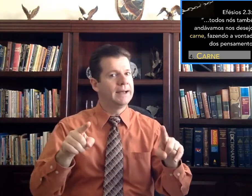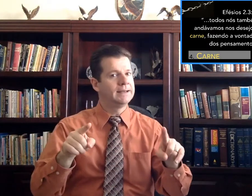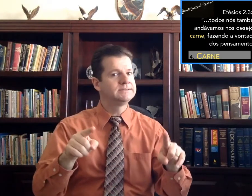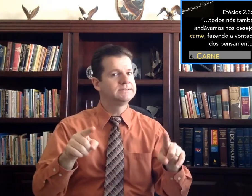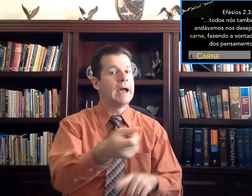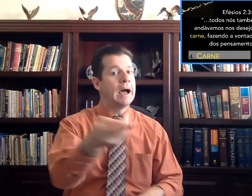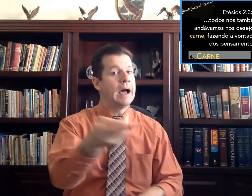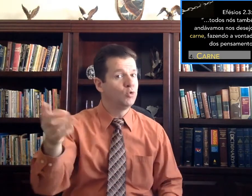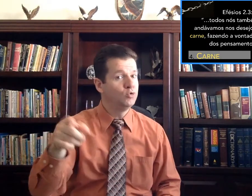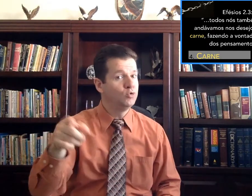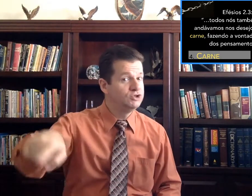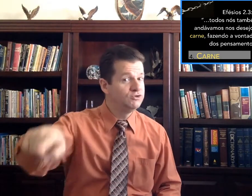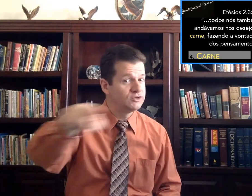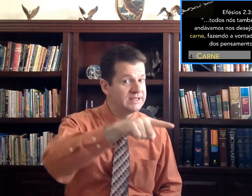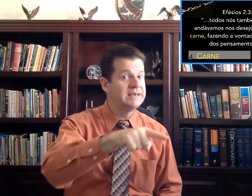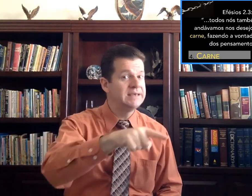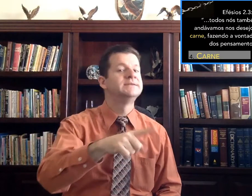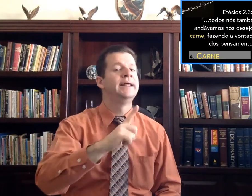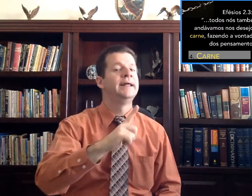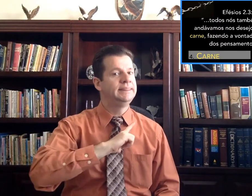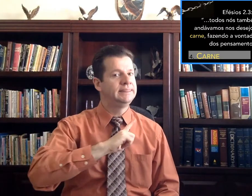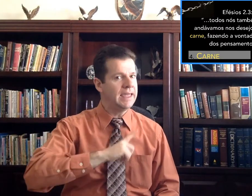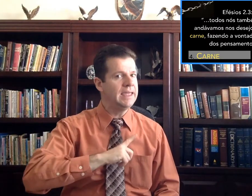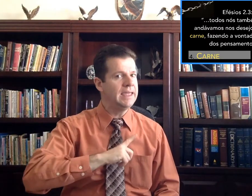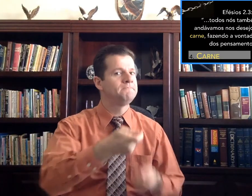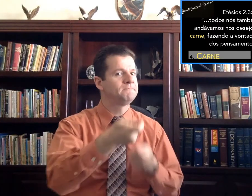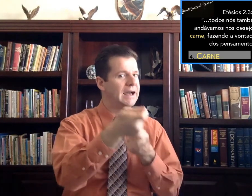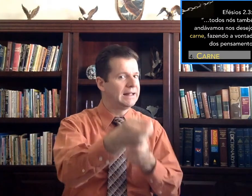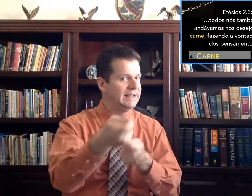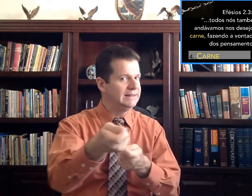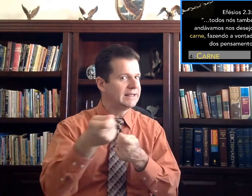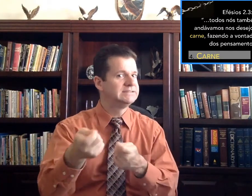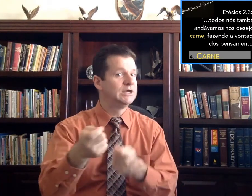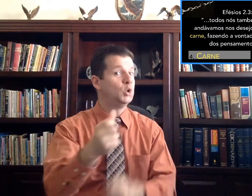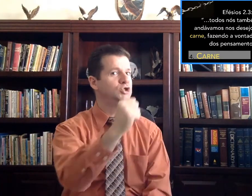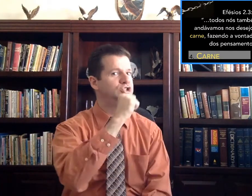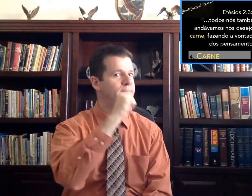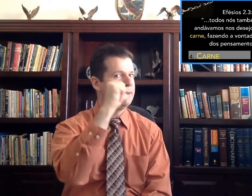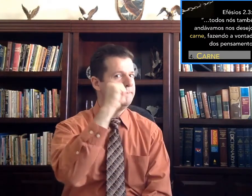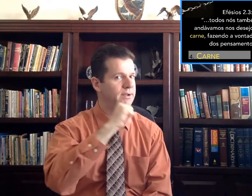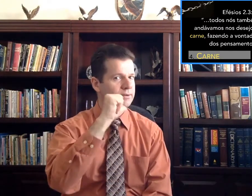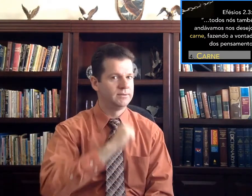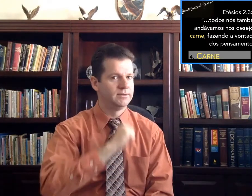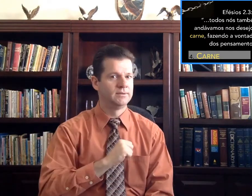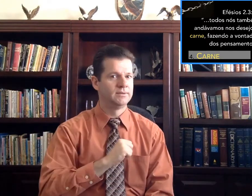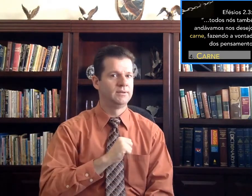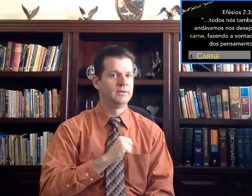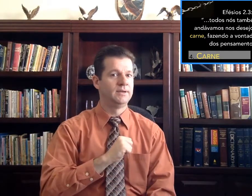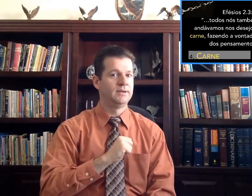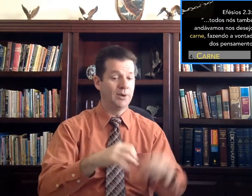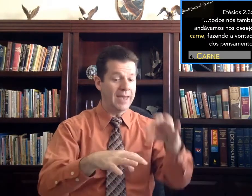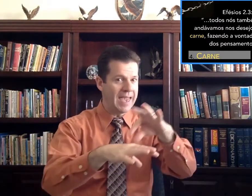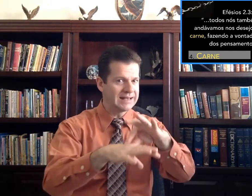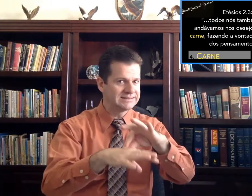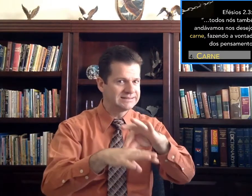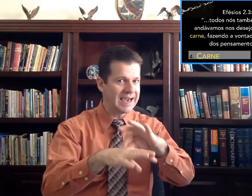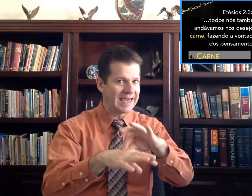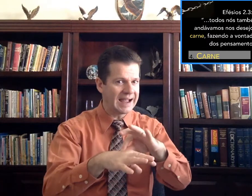Mas alguns de vocês têm a tentação de beber. Então essa é a